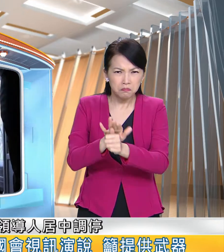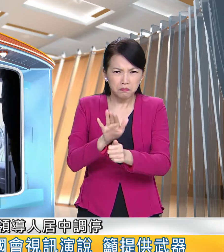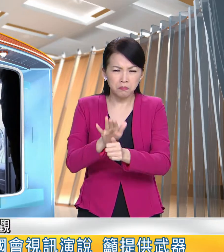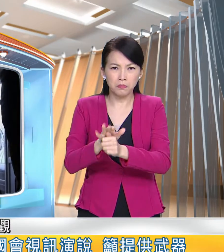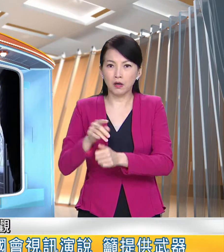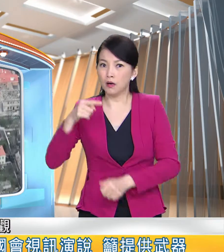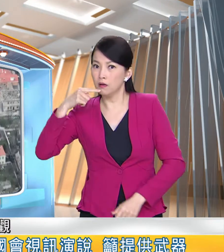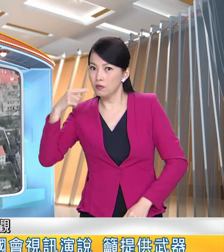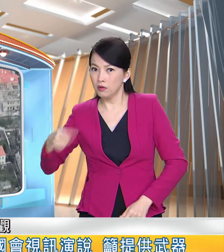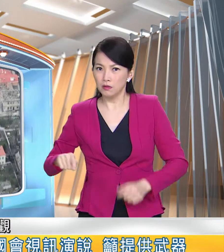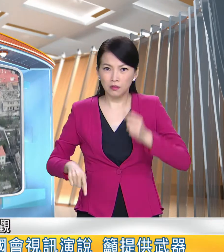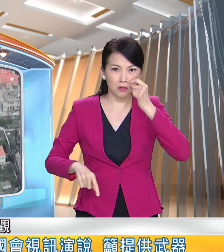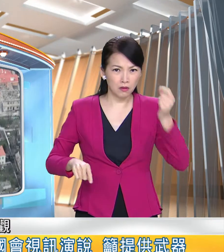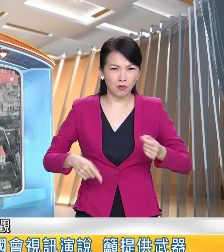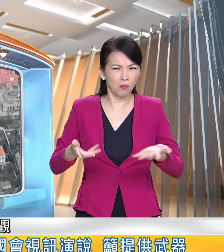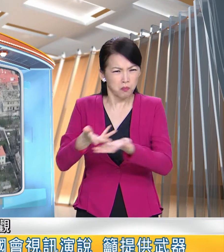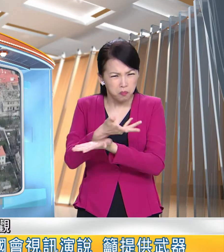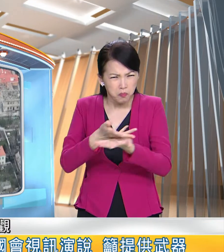不过状况并不乐观。